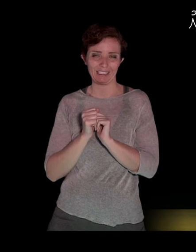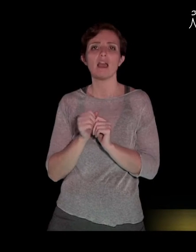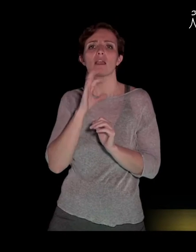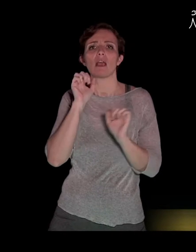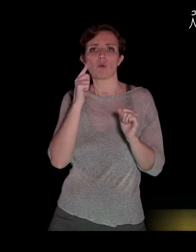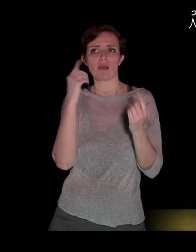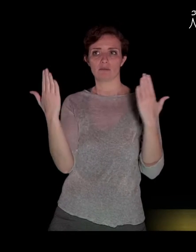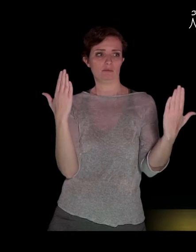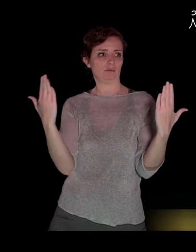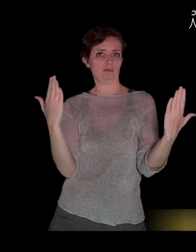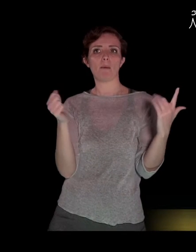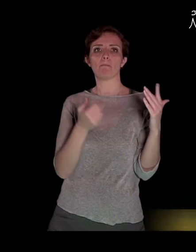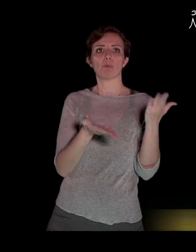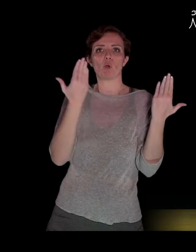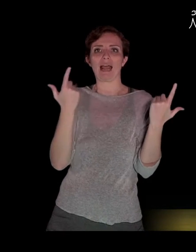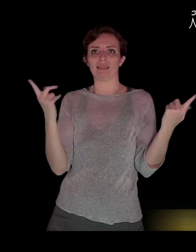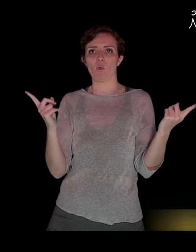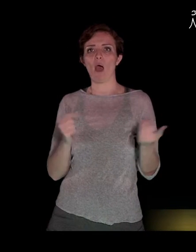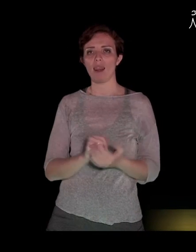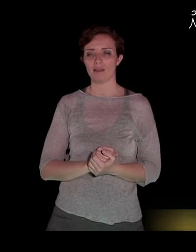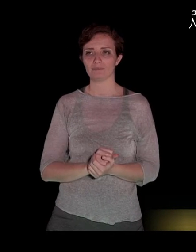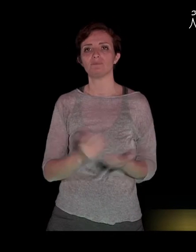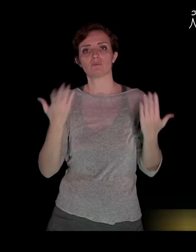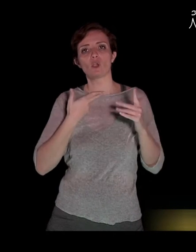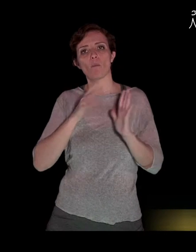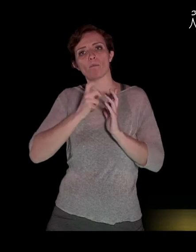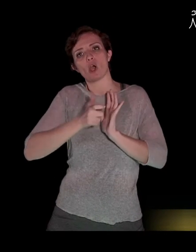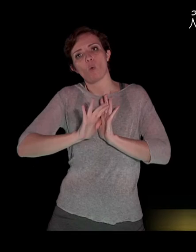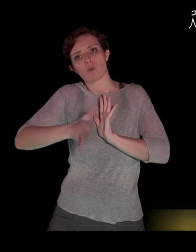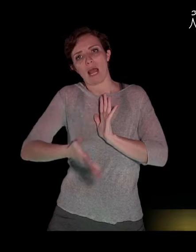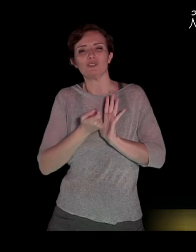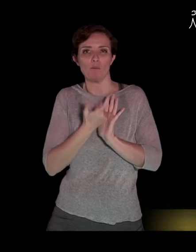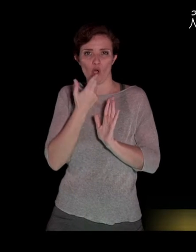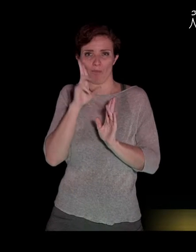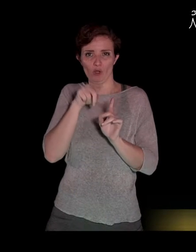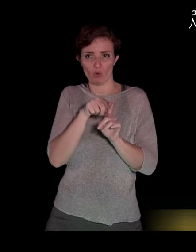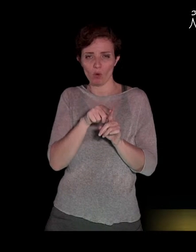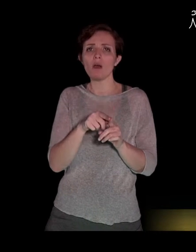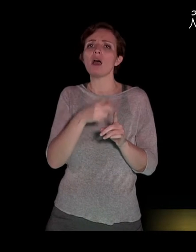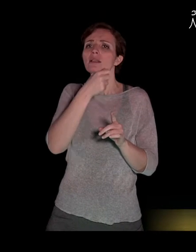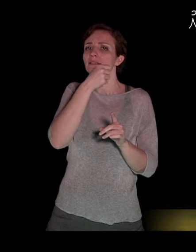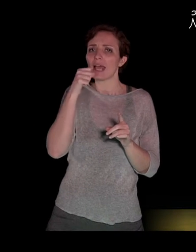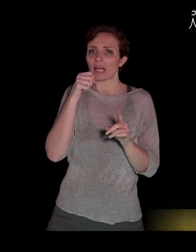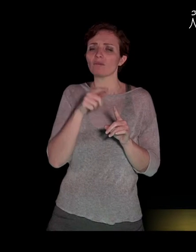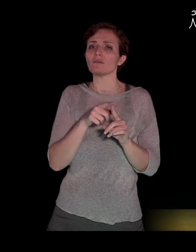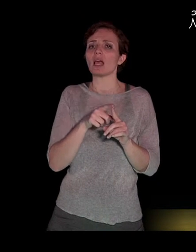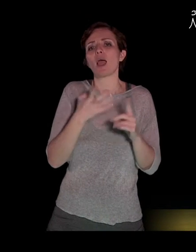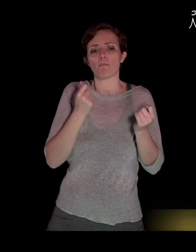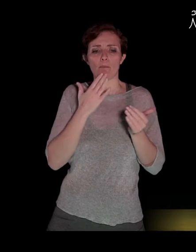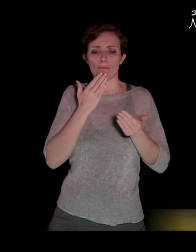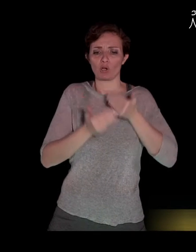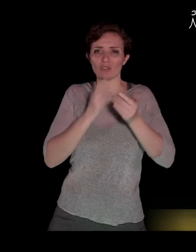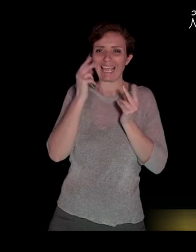per cui forse ancora più importante è necessario effettuare questo tipo di diciamo di procedure di calcoli di quello di